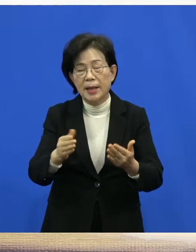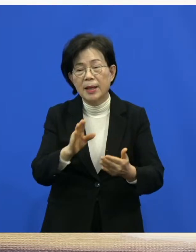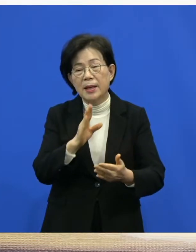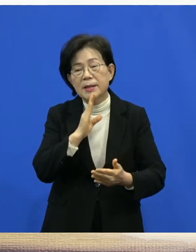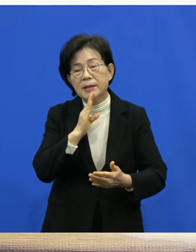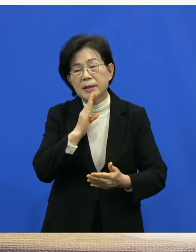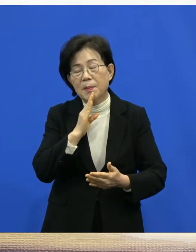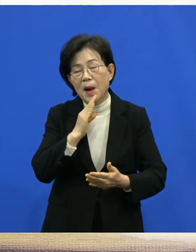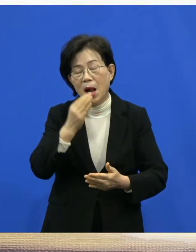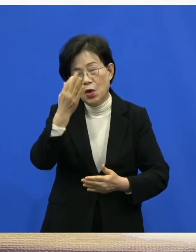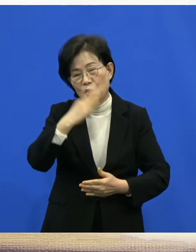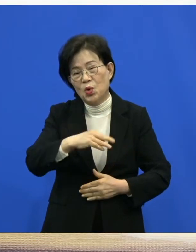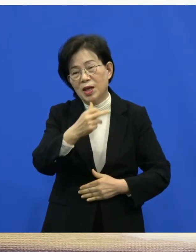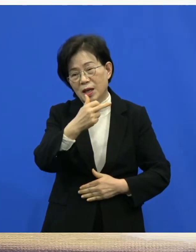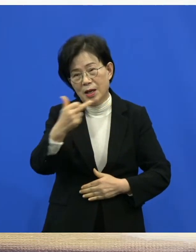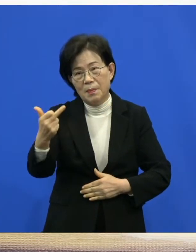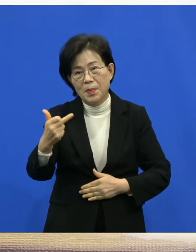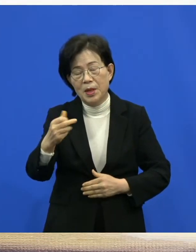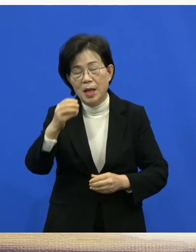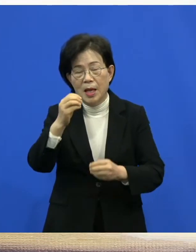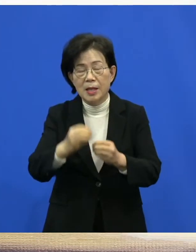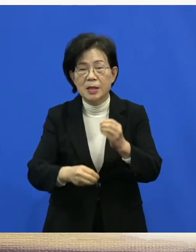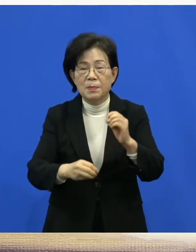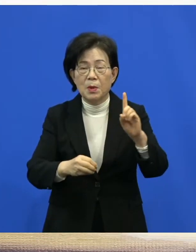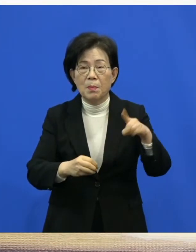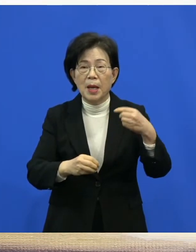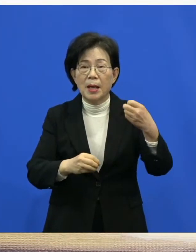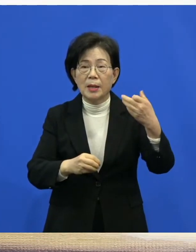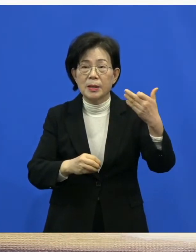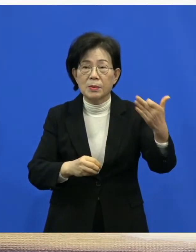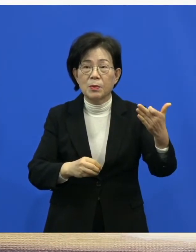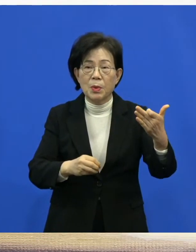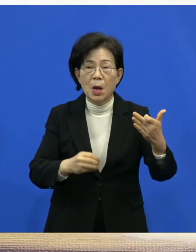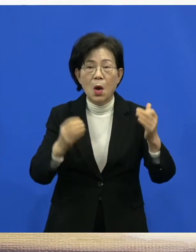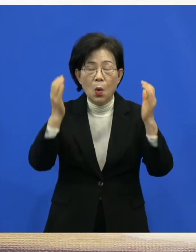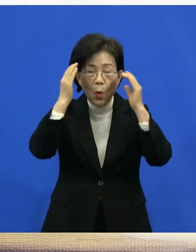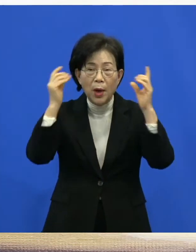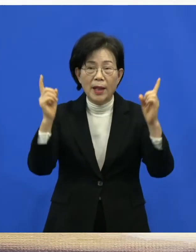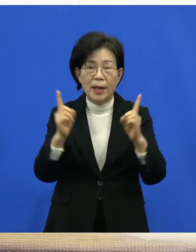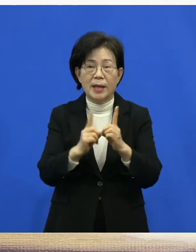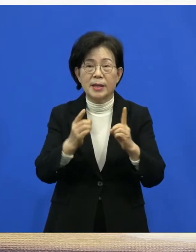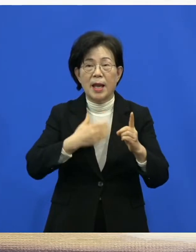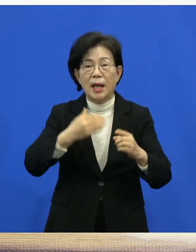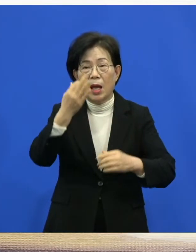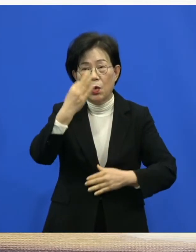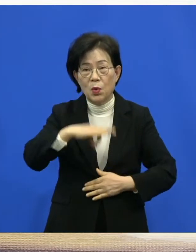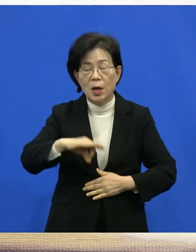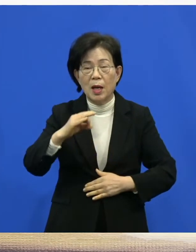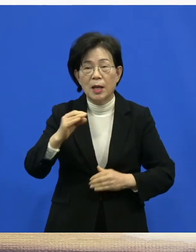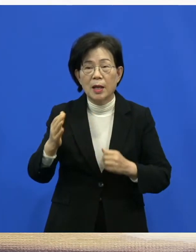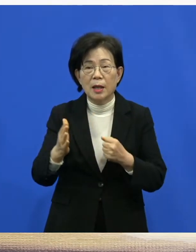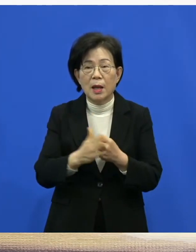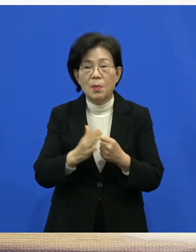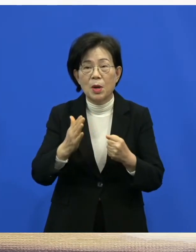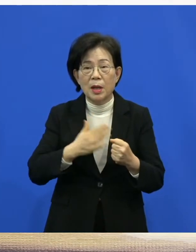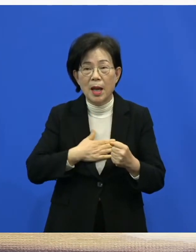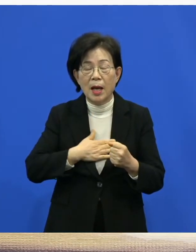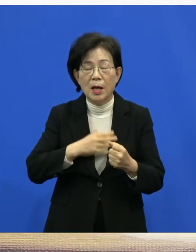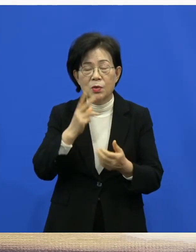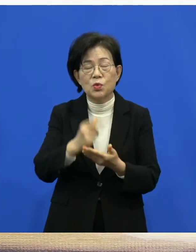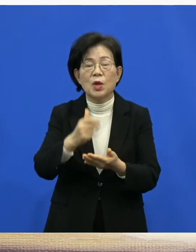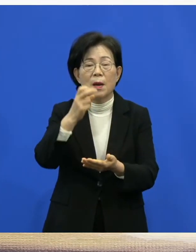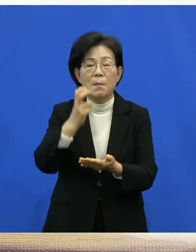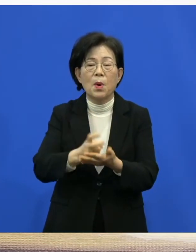것이 많은지. 시편 119편 7절 고난당하는 것이 내게 유익이라 이로 말미암아 내가 주의 율례를